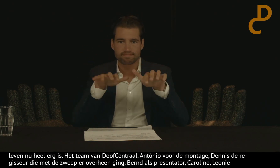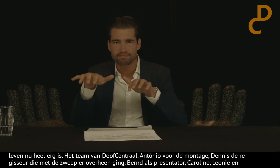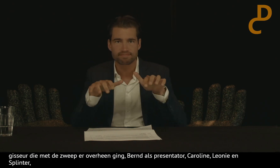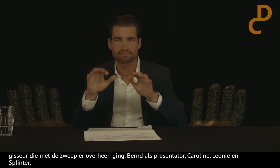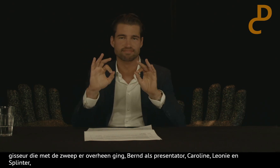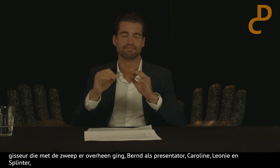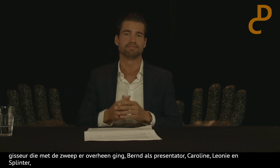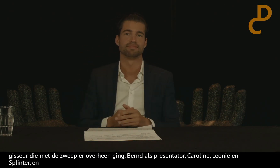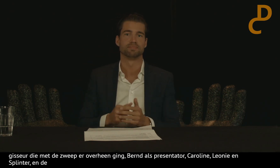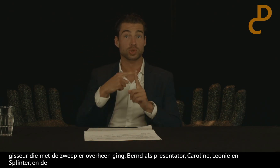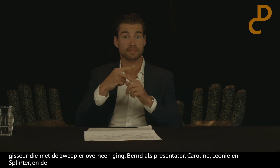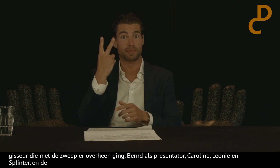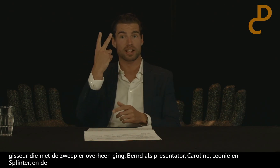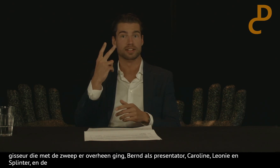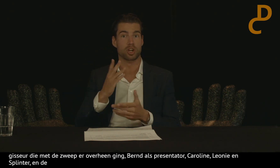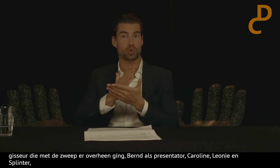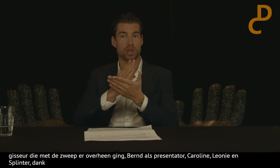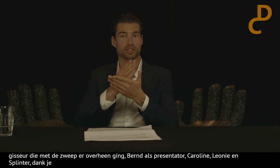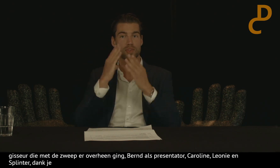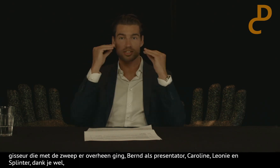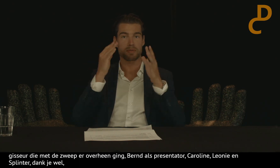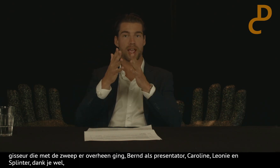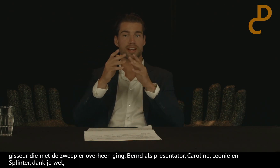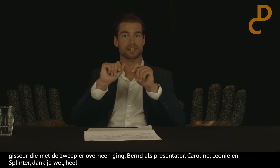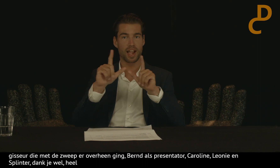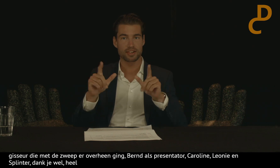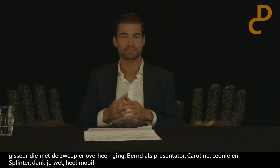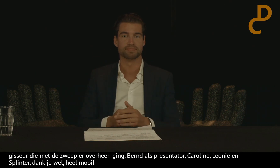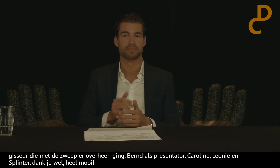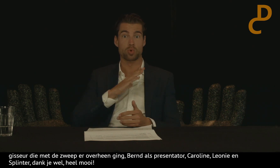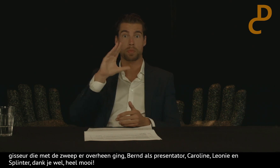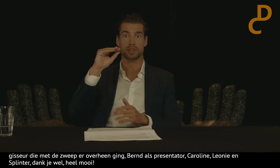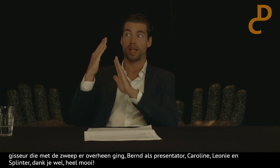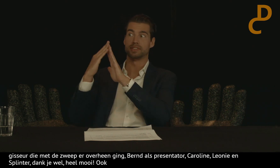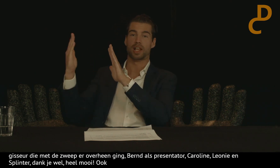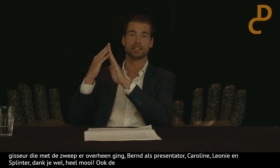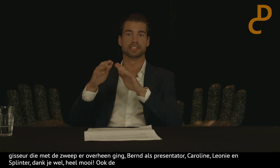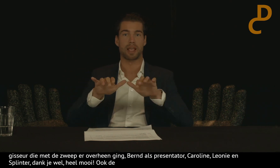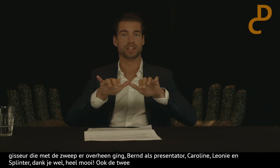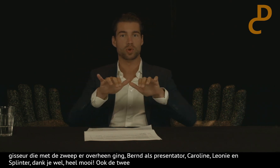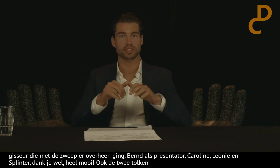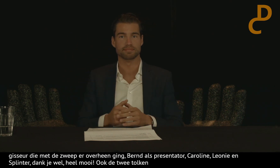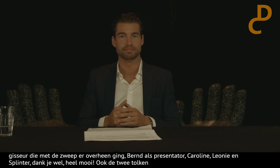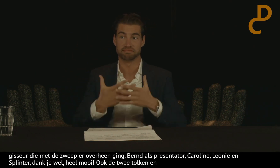bij verschillende mensen. Echt heel erg mooi. En ook de twee tolken, Nederlands gebarentaal bedankt. En ook op afstand de